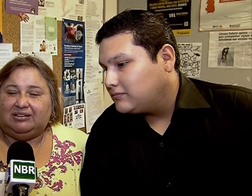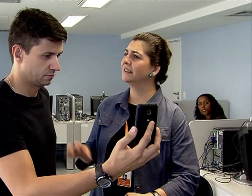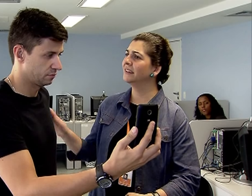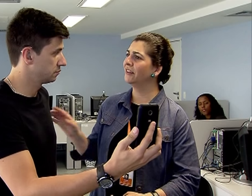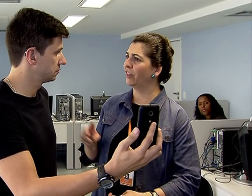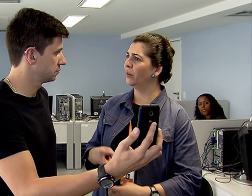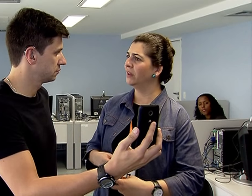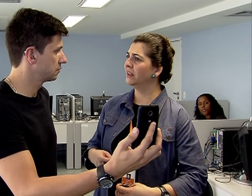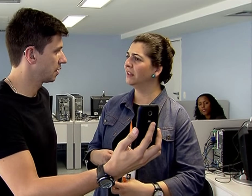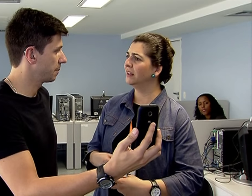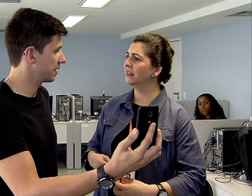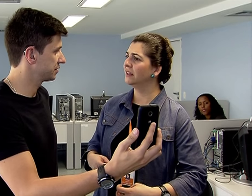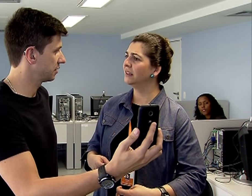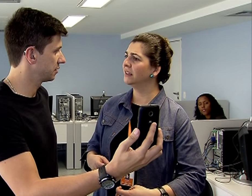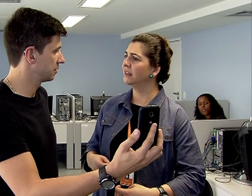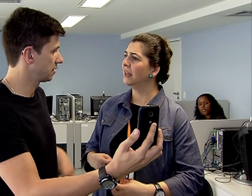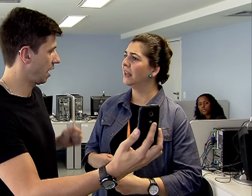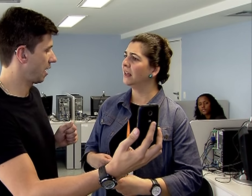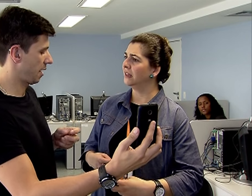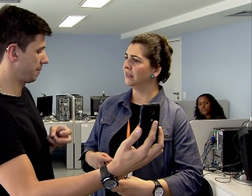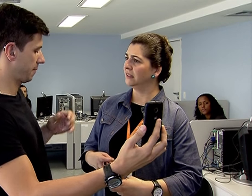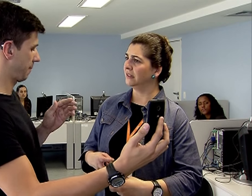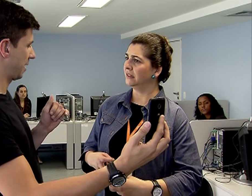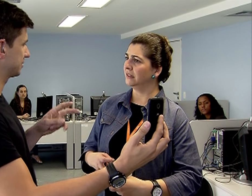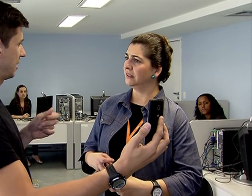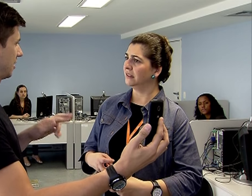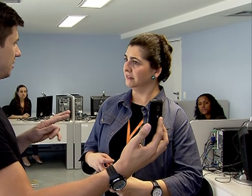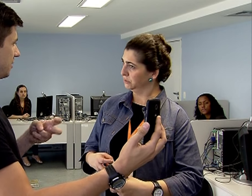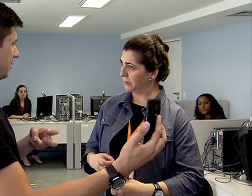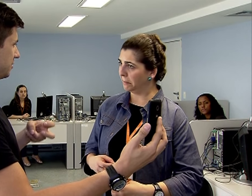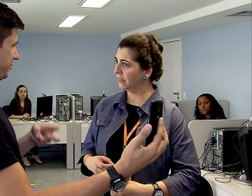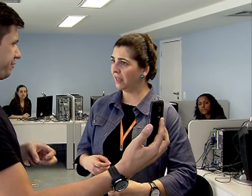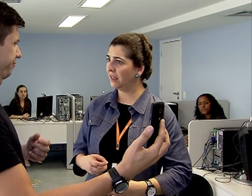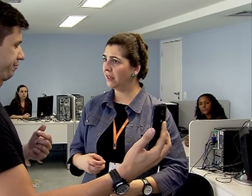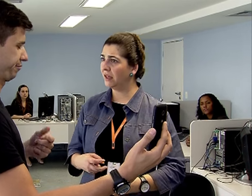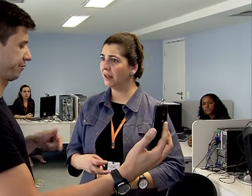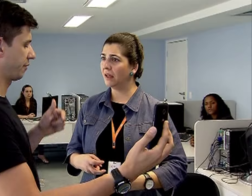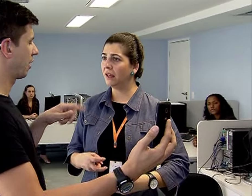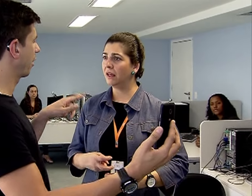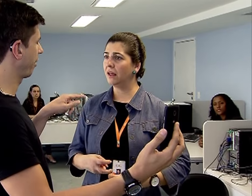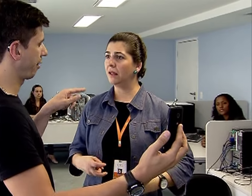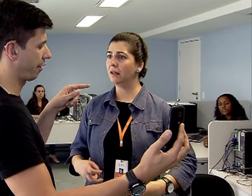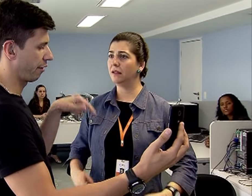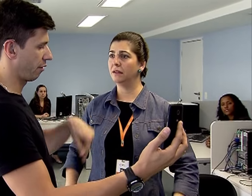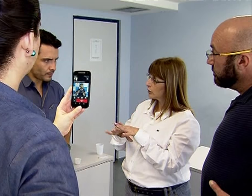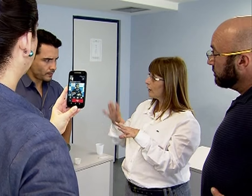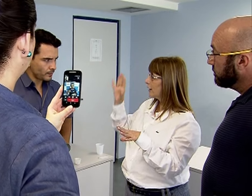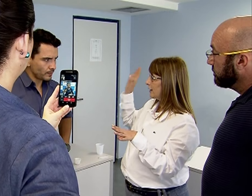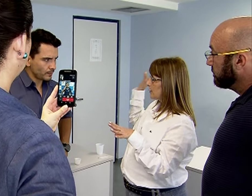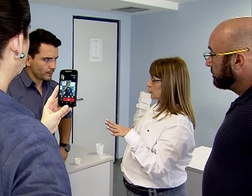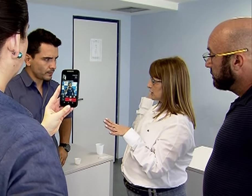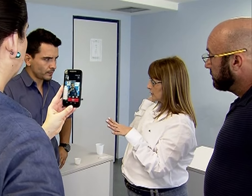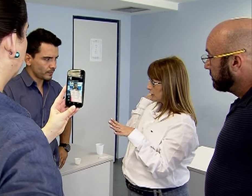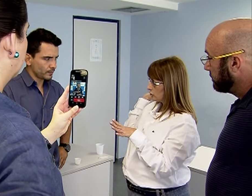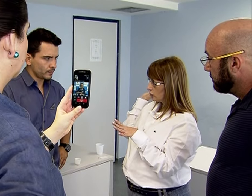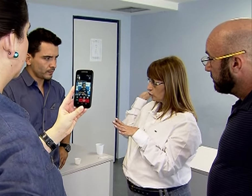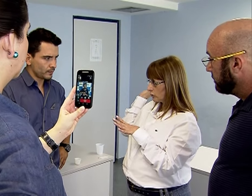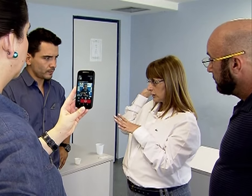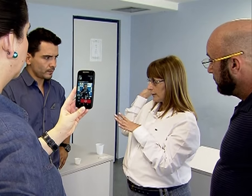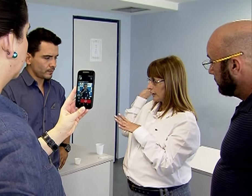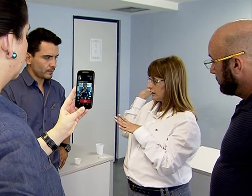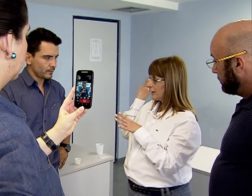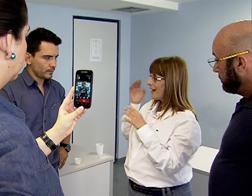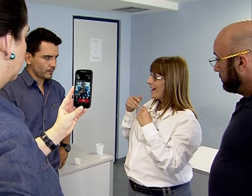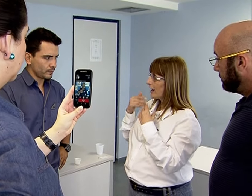vitória. A Central CIL já atende de maneira presencial quando o usuário vai até a sede da central no centro da cidade